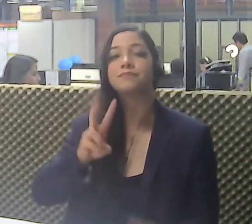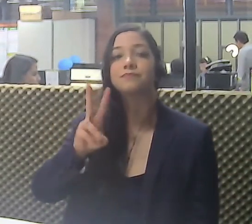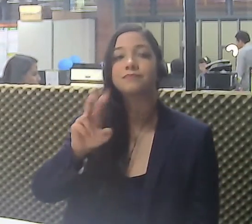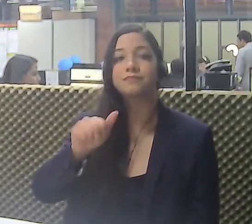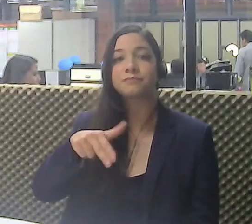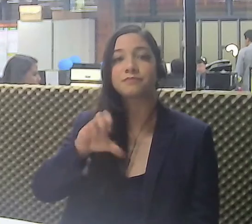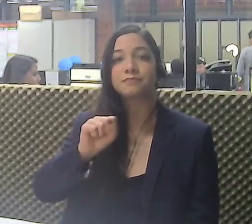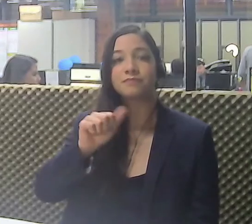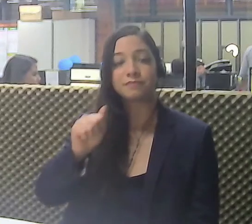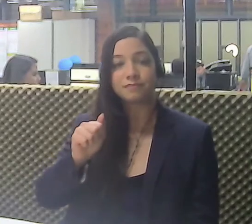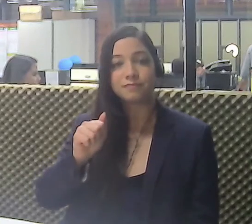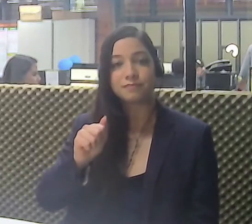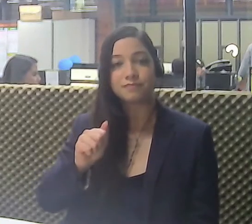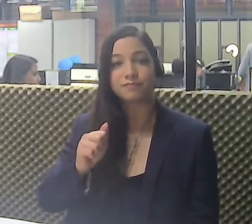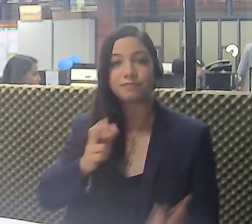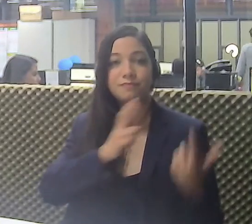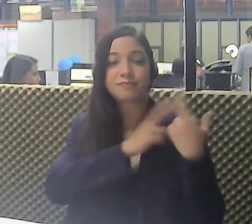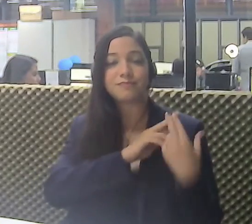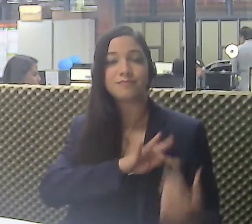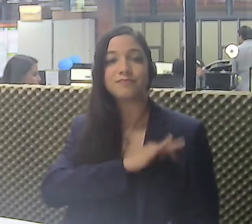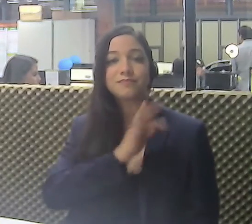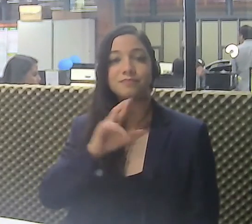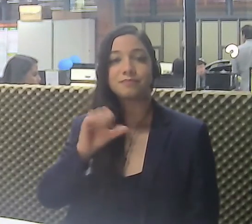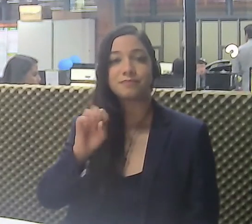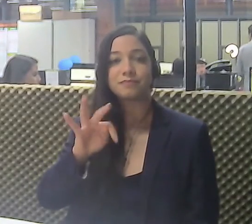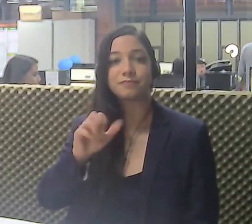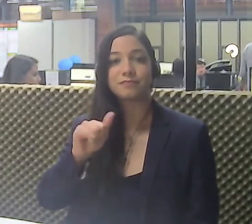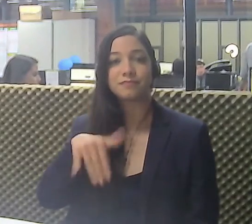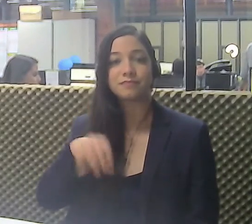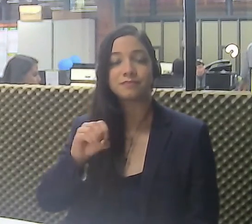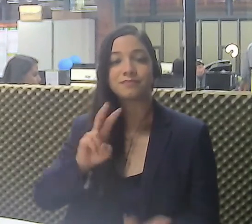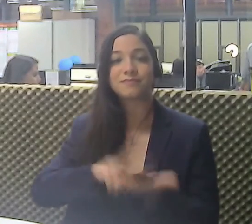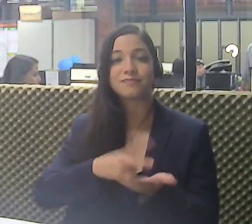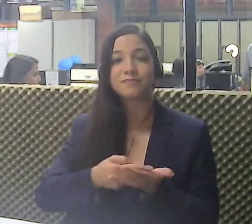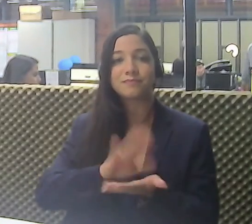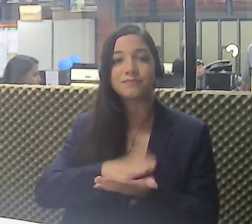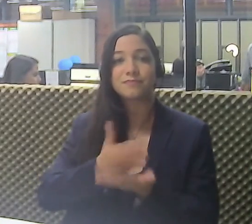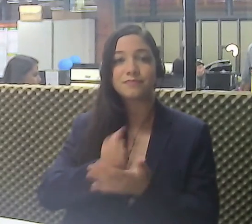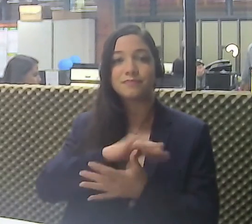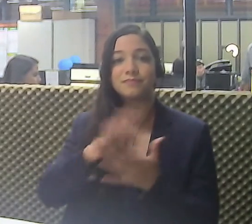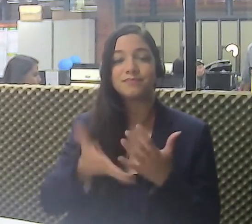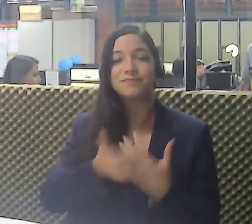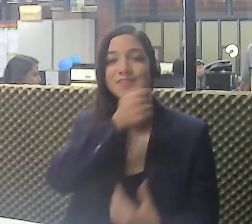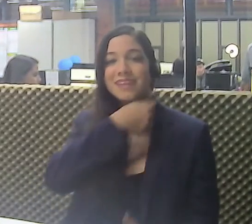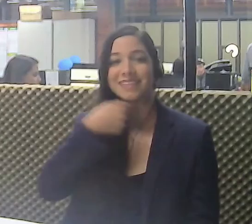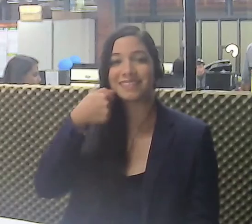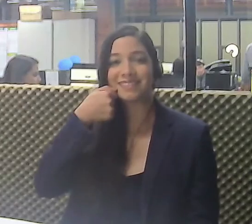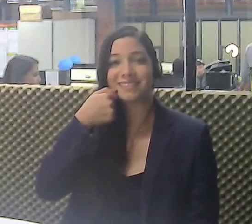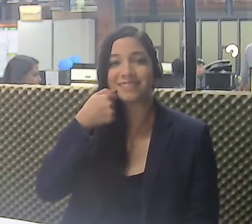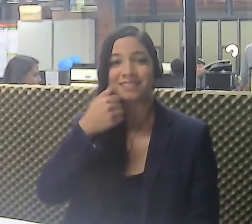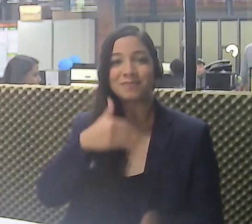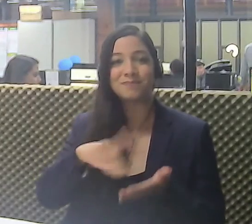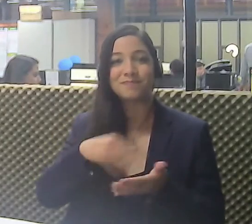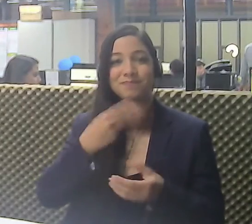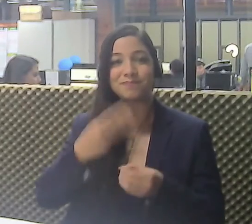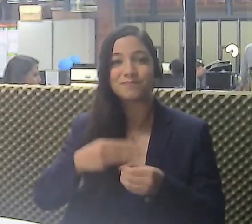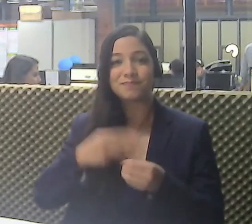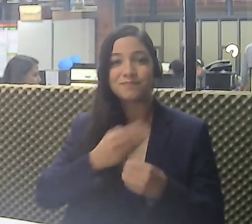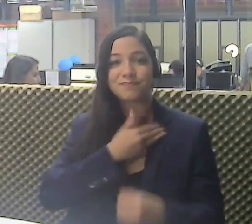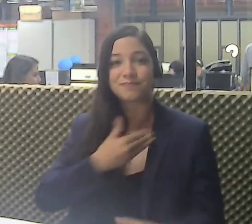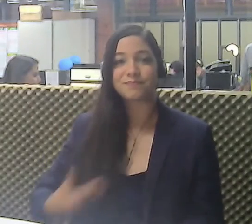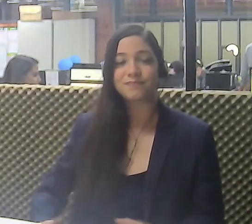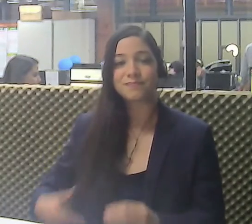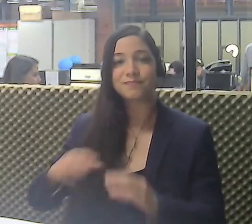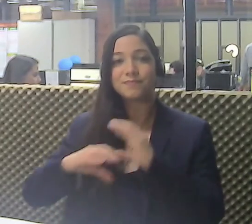Vanessa Gianotti. Responsável técnico, Cristiano Silva. Tradução em Libras, Amanda Valentim. Secretário Municipal de